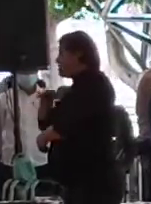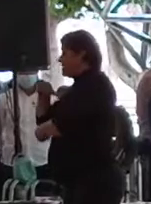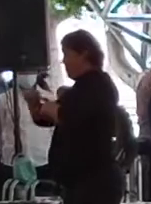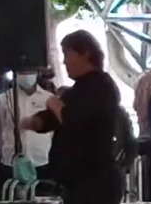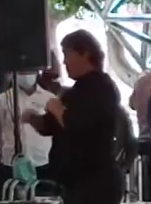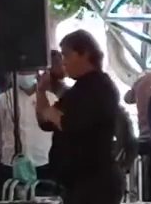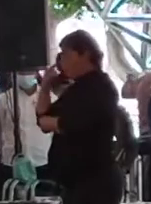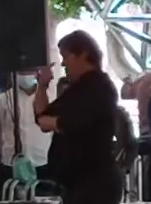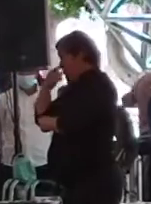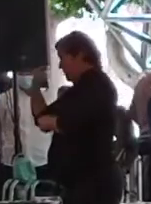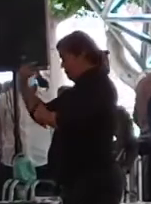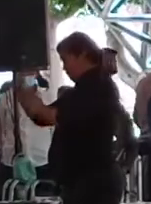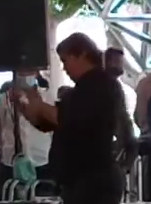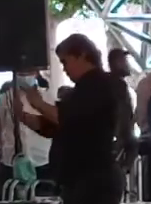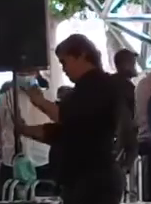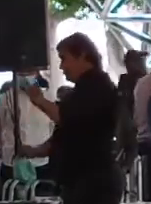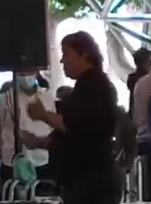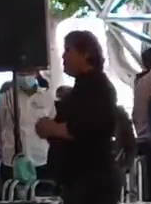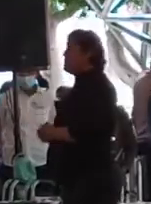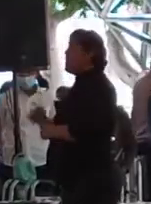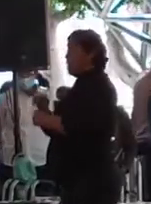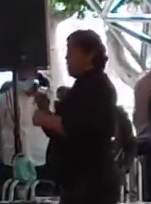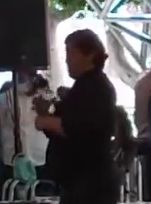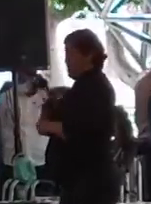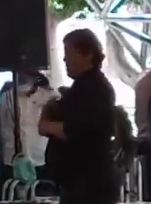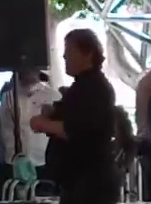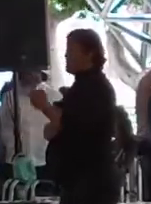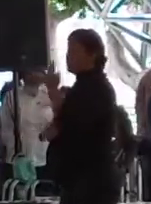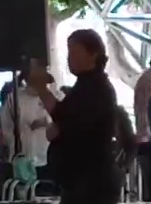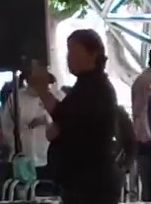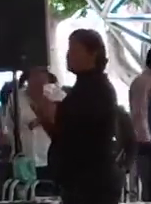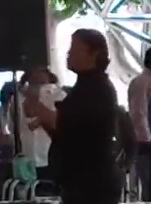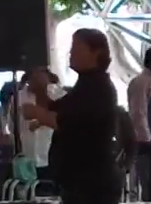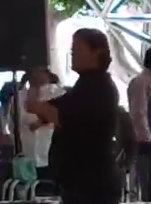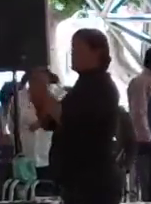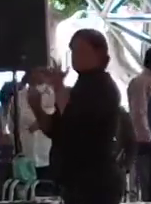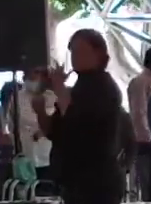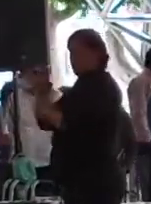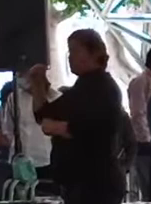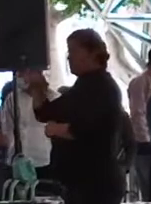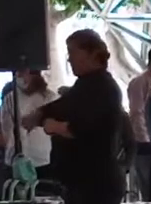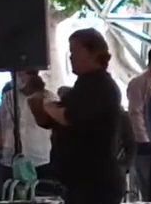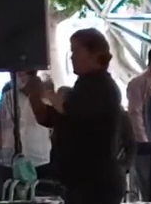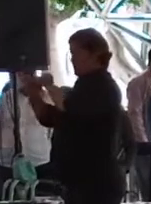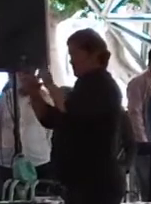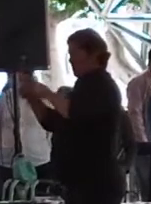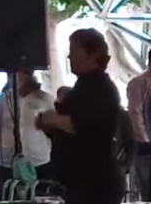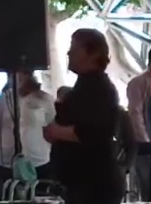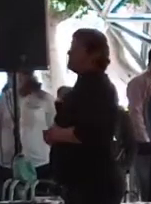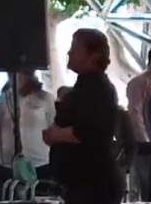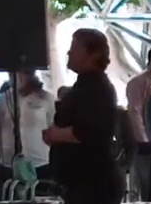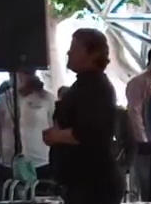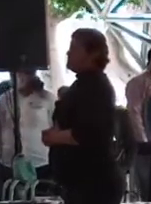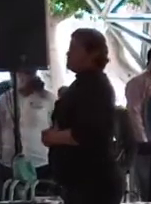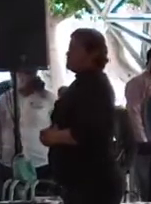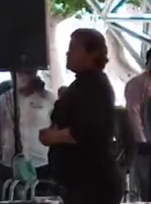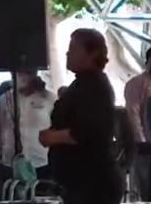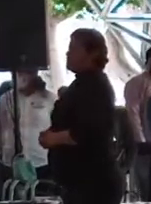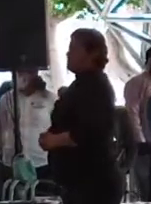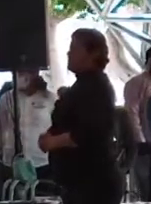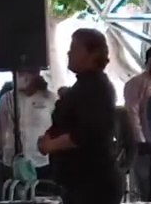vista. Hoy ya tenemos 3 hospitales nuevos en Tlaxcala, que gracias a que me dio